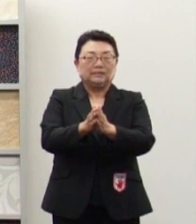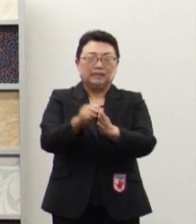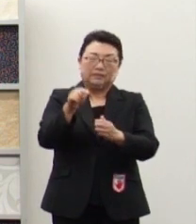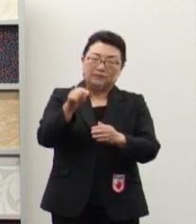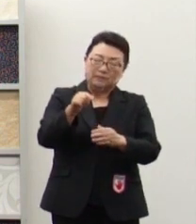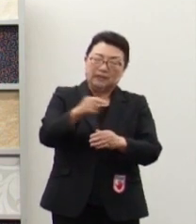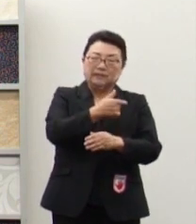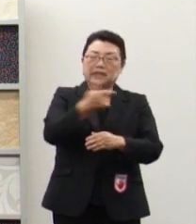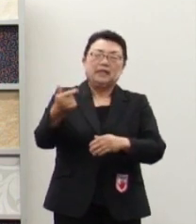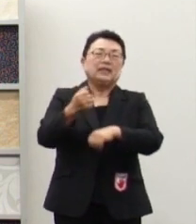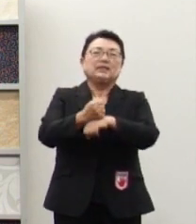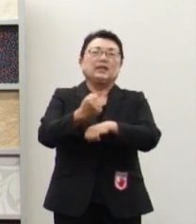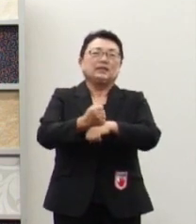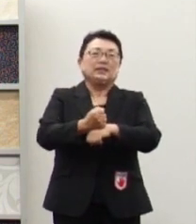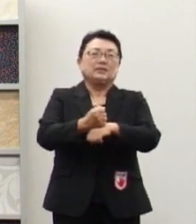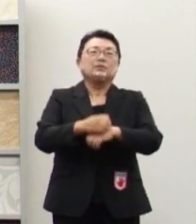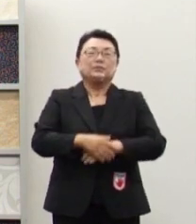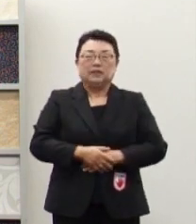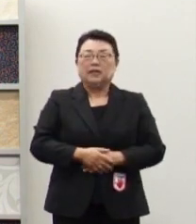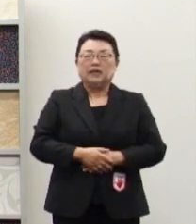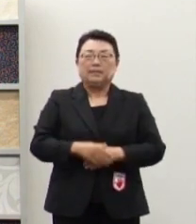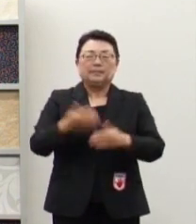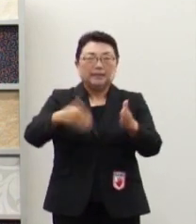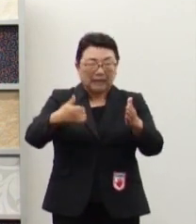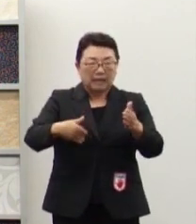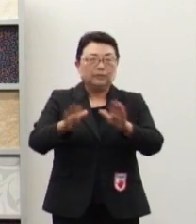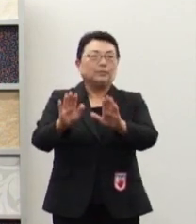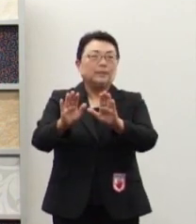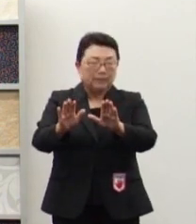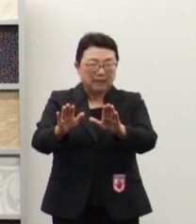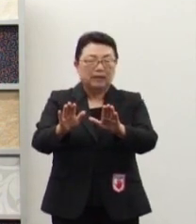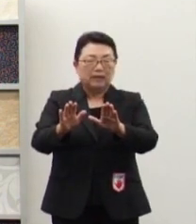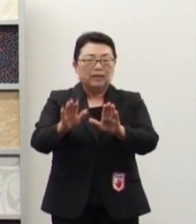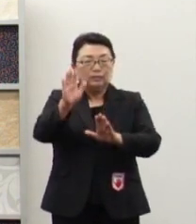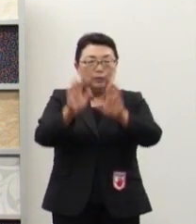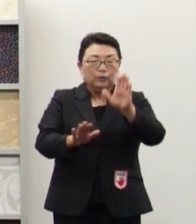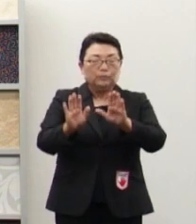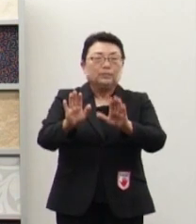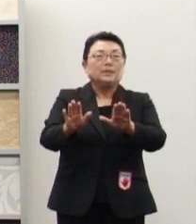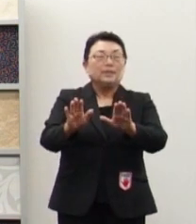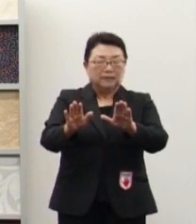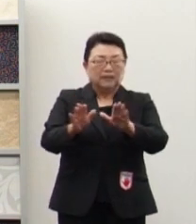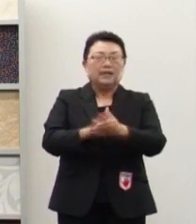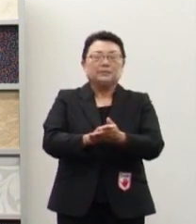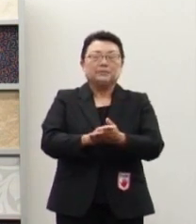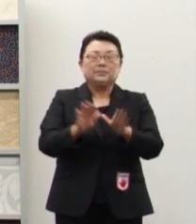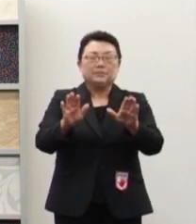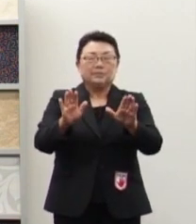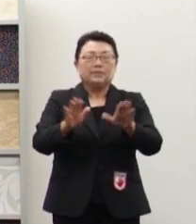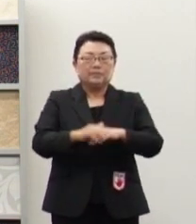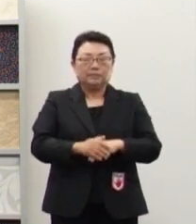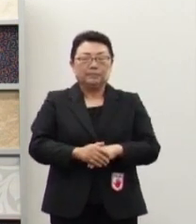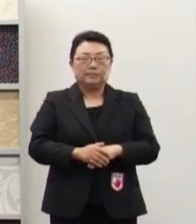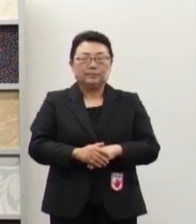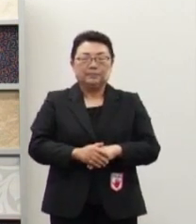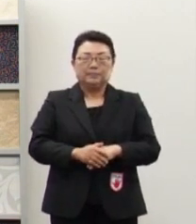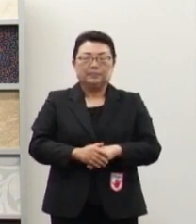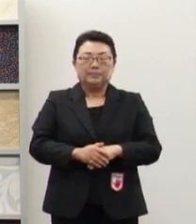めてその大変になるものですから、まだその状況をもう少し見極めた上で、